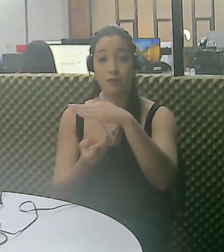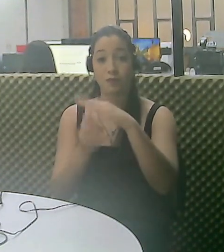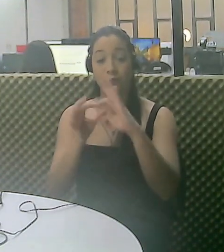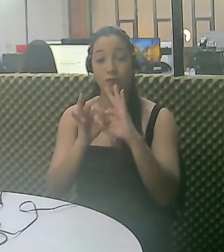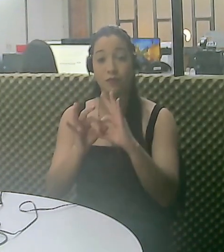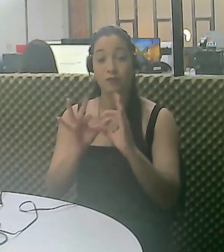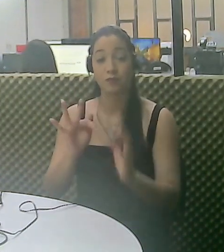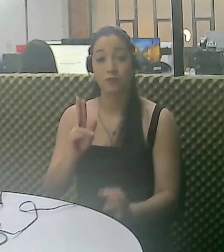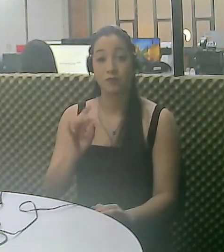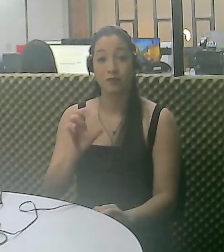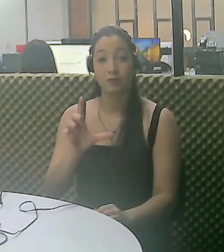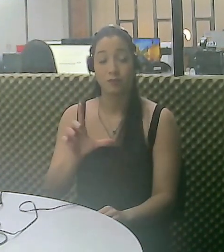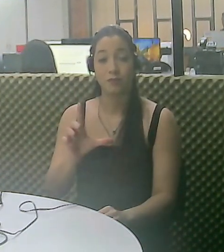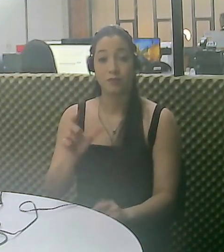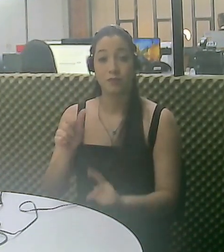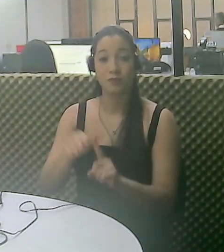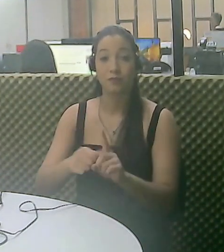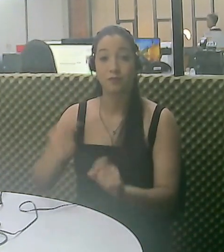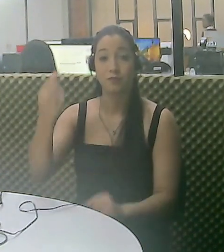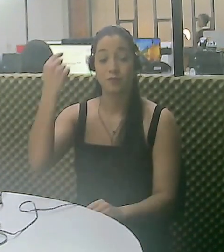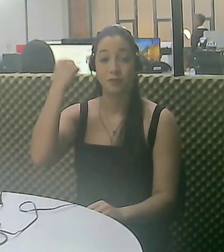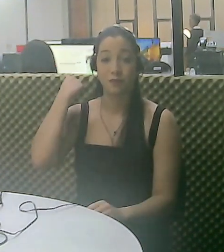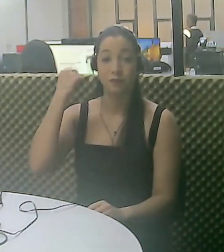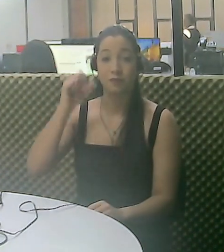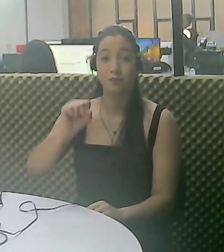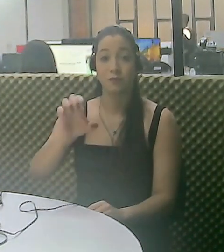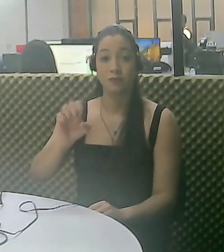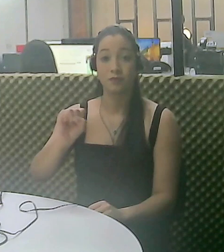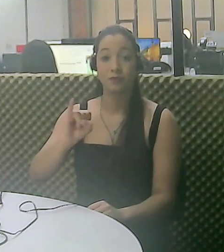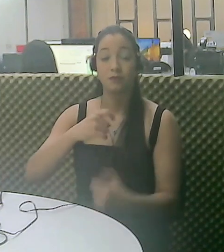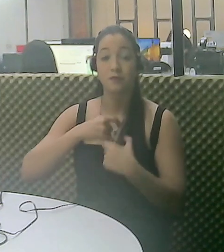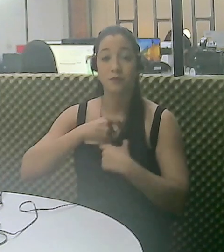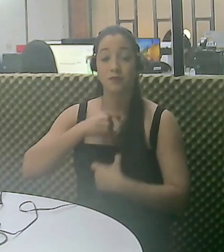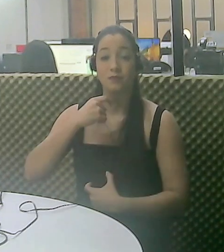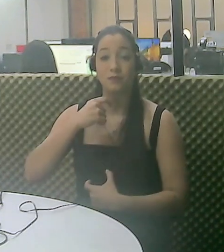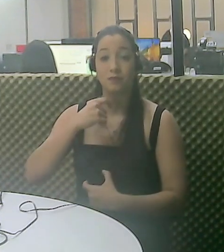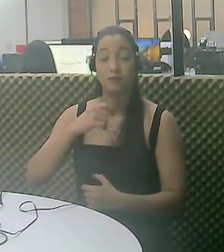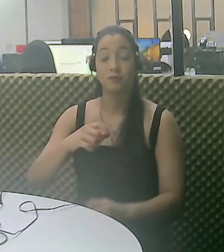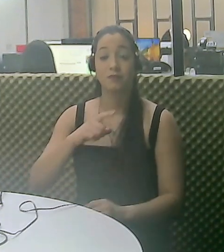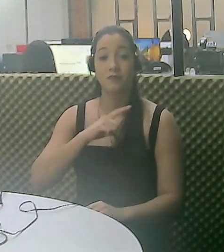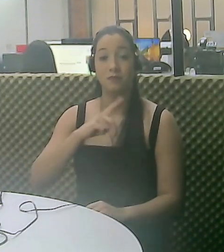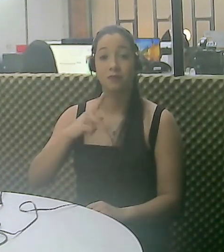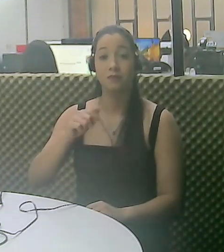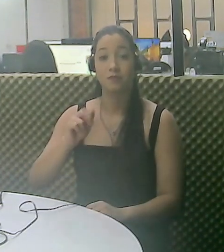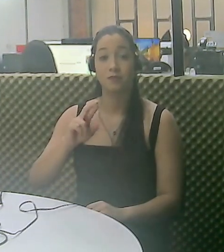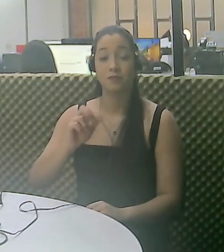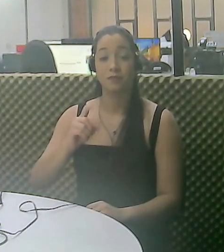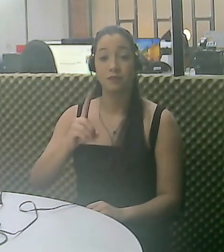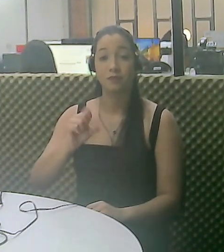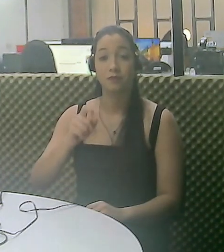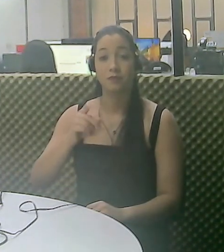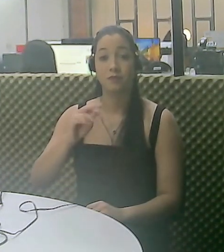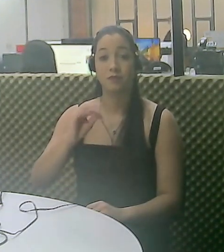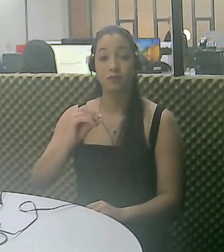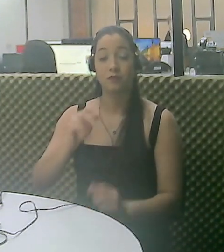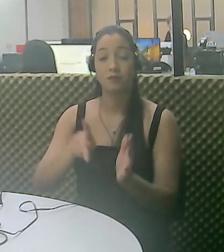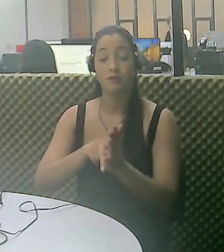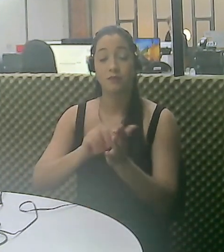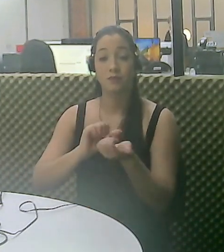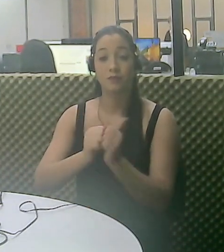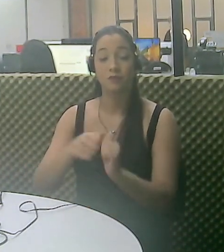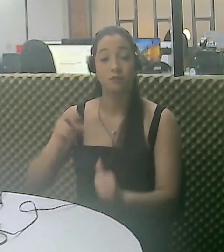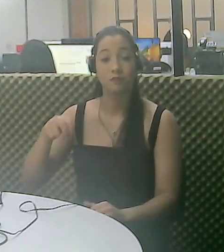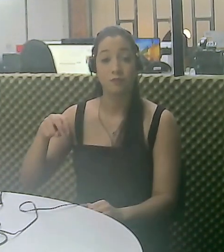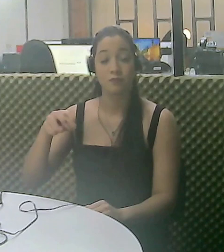parceiras da Futel. No mês passado, o SESI Gravatá sediou o Paradesporto Festival na modalidade de atletismo.